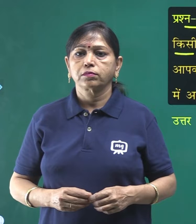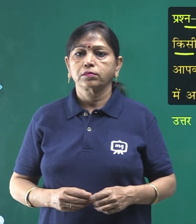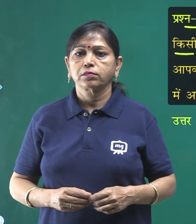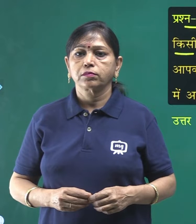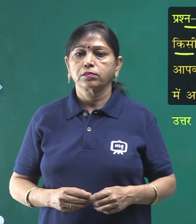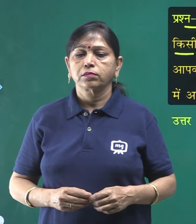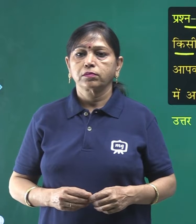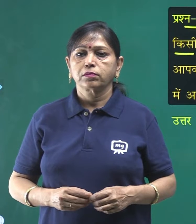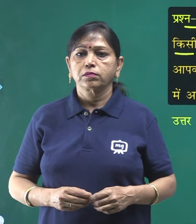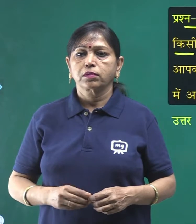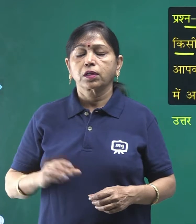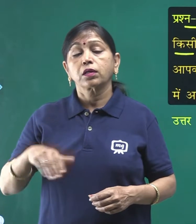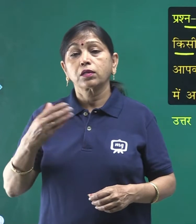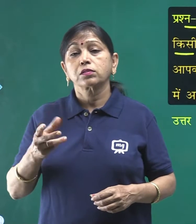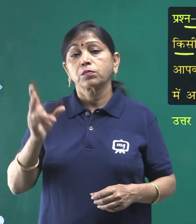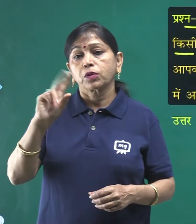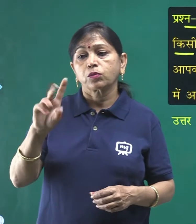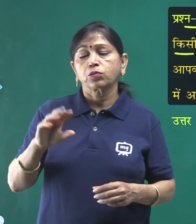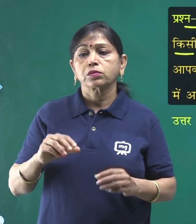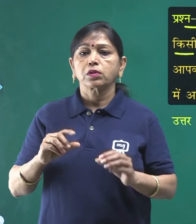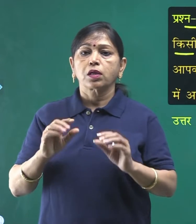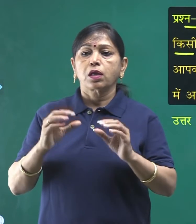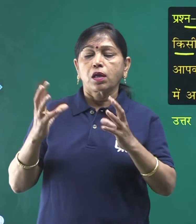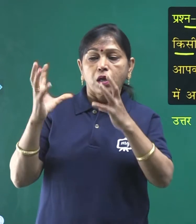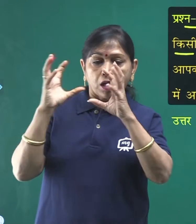किसी अन्य अंधेरे कमरे में